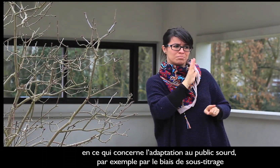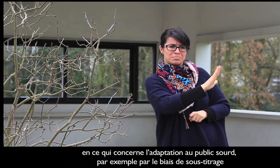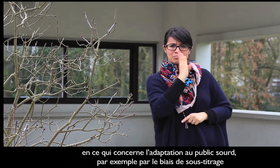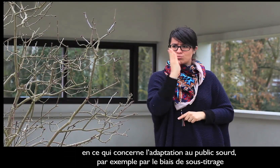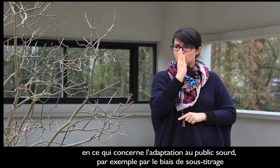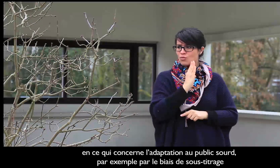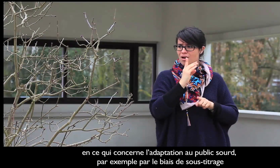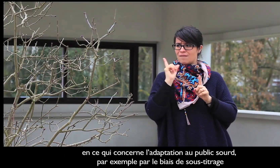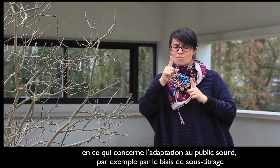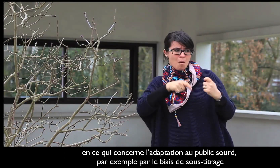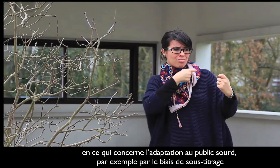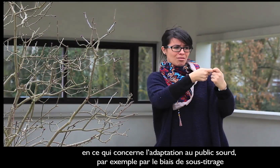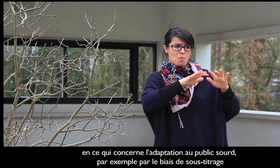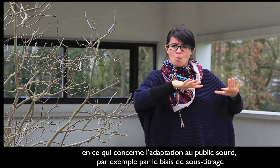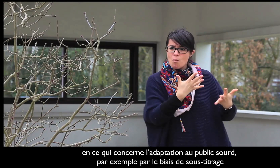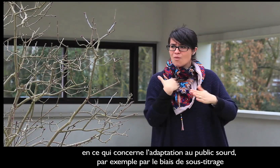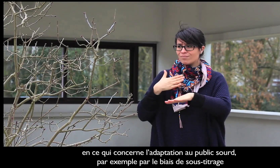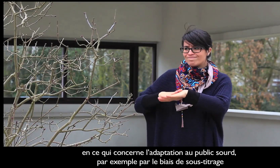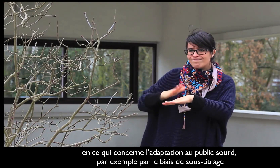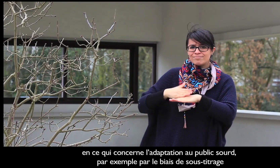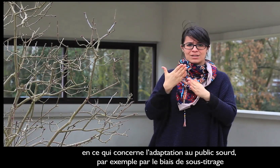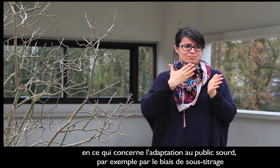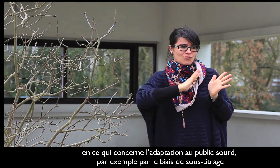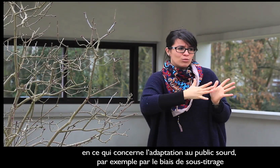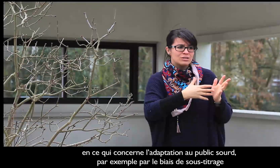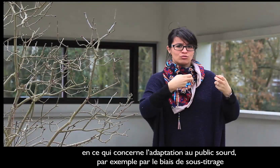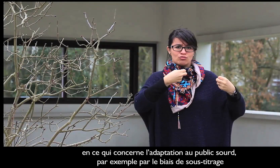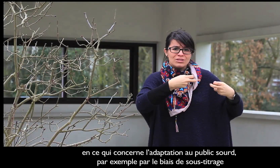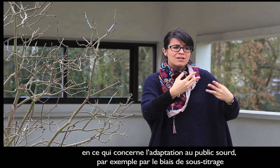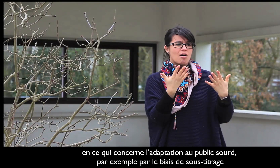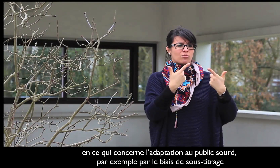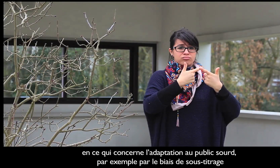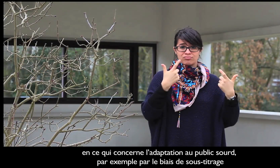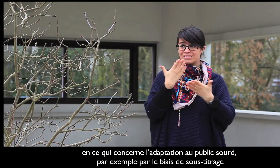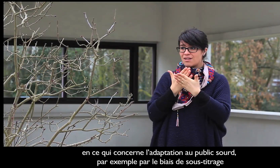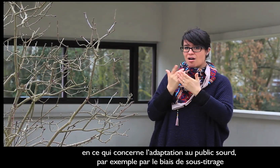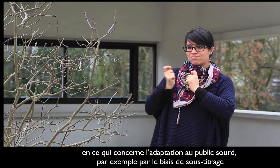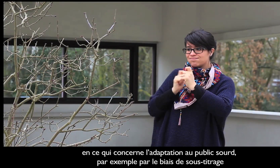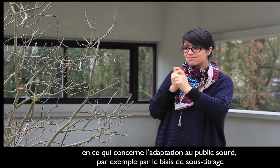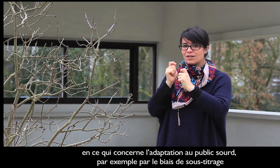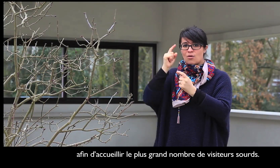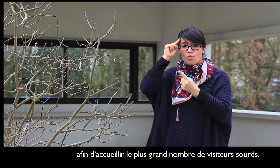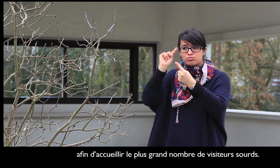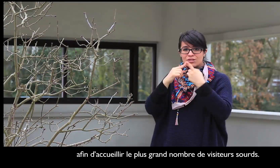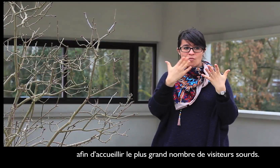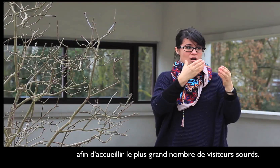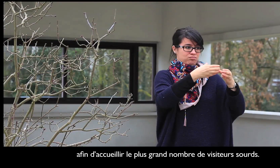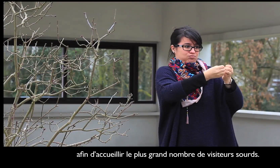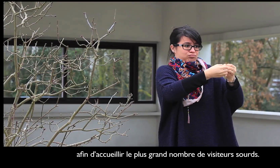public sourd. Par exemple, par le biais de sous-titrage, afin d'accueillir le plus grand nombre de visiteurs